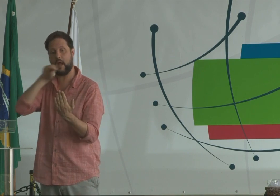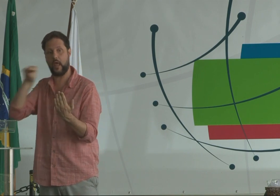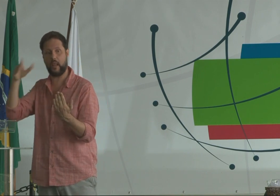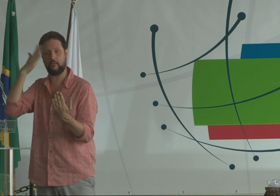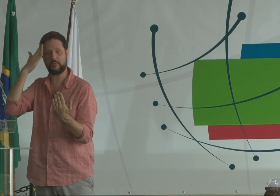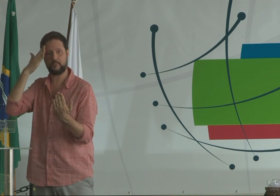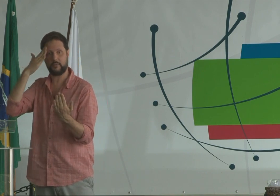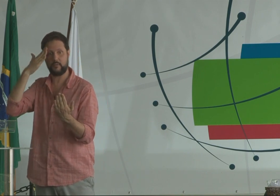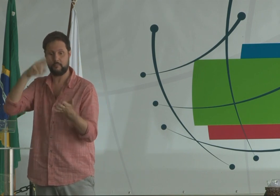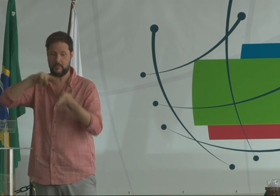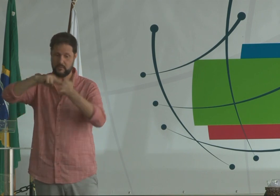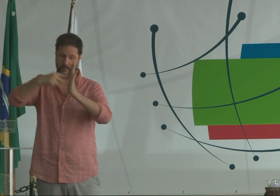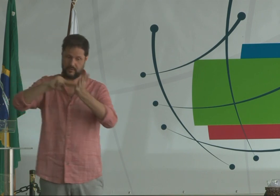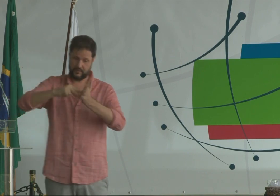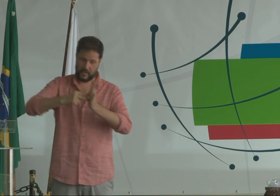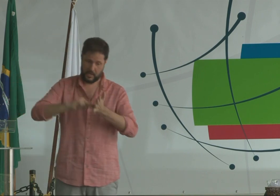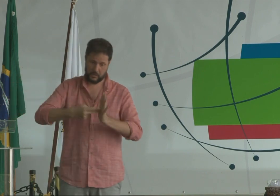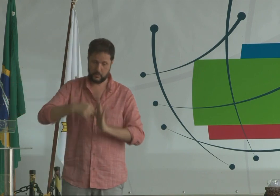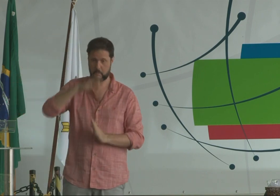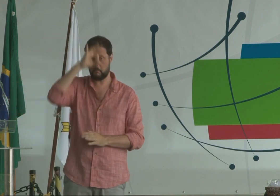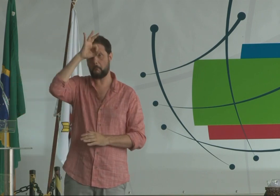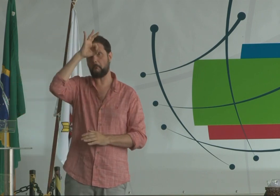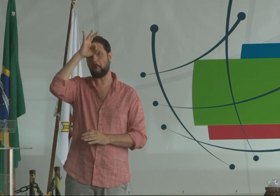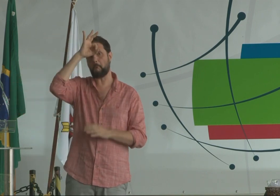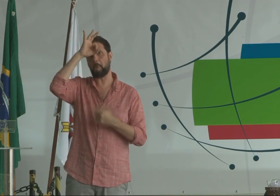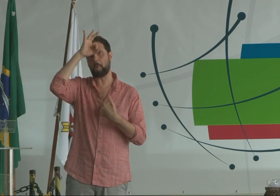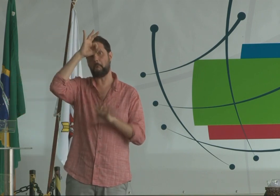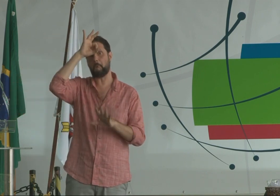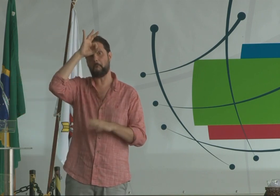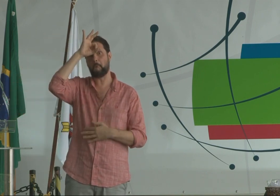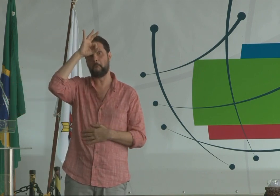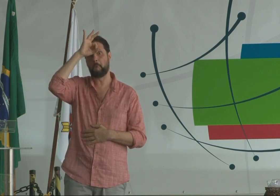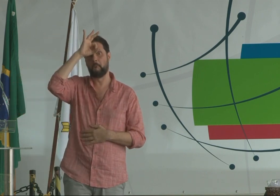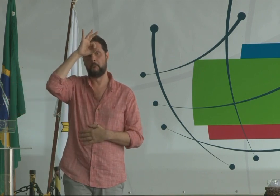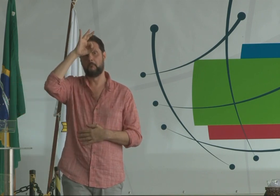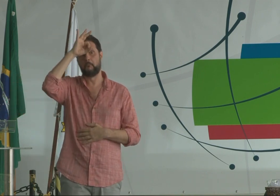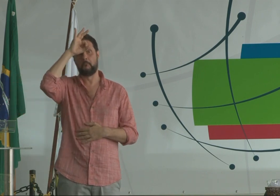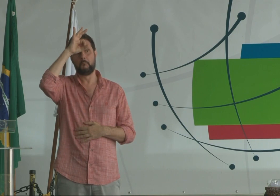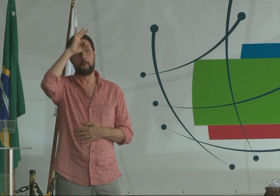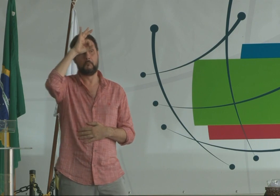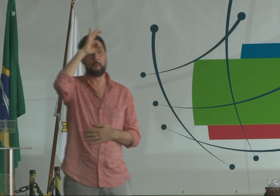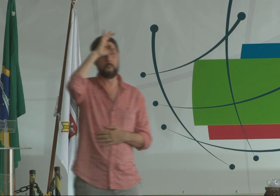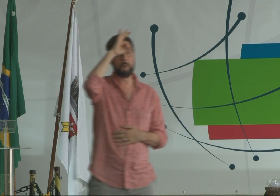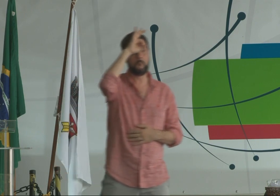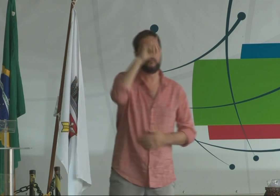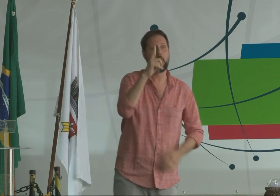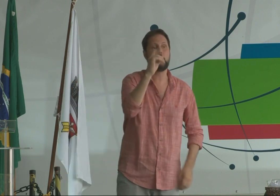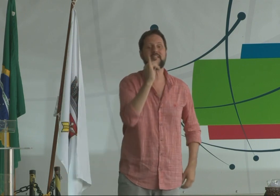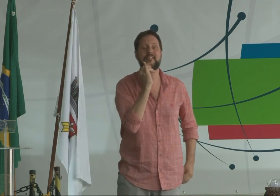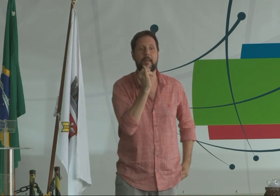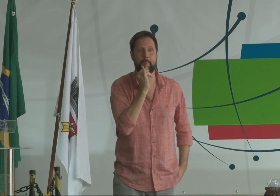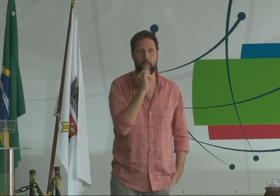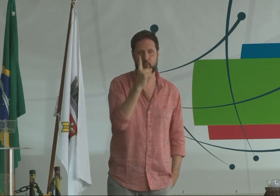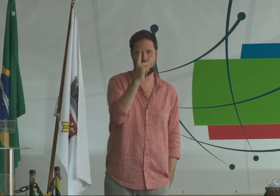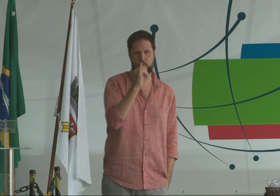Eu não conseguia fazer a produção oral. E todos os significados que tinham nos livros, eu não conseguia me apropriar. Eu não estava entendendo.